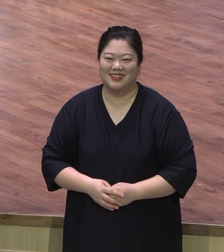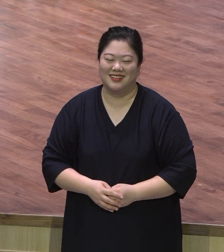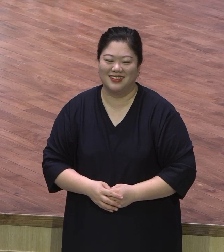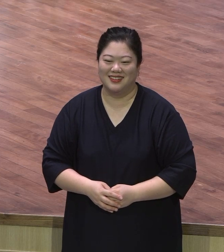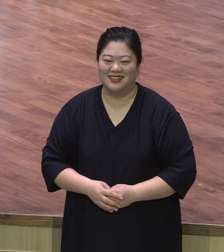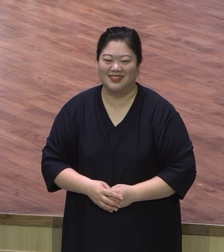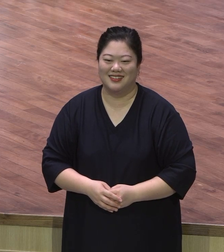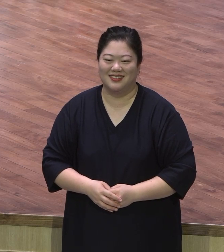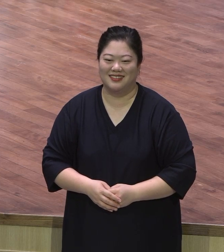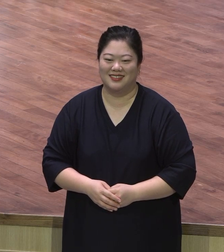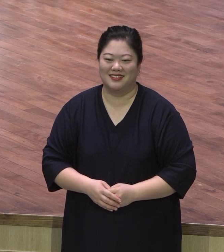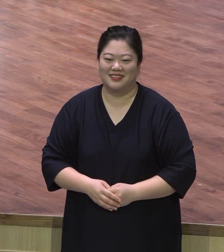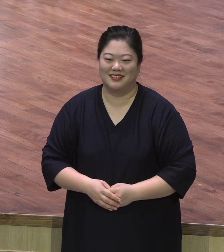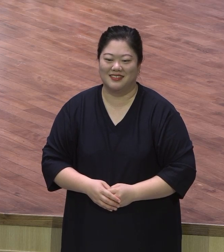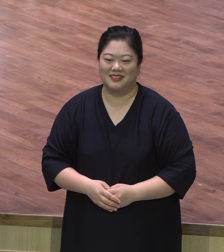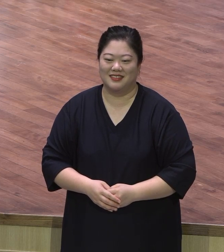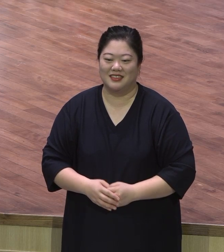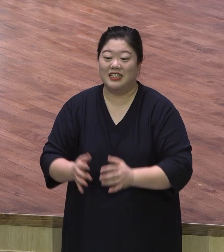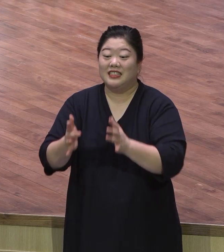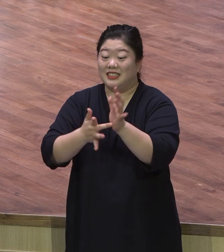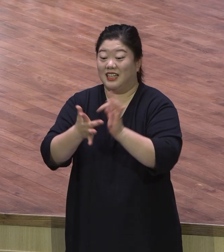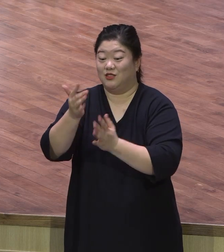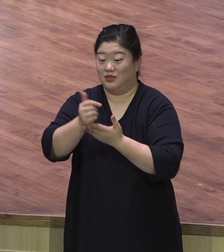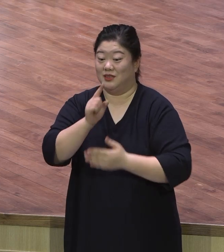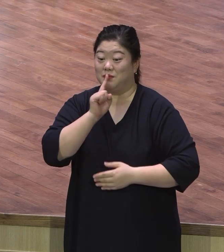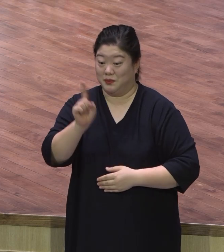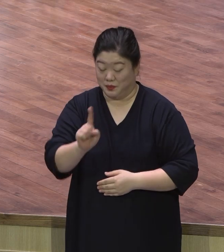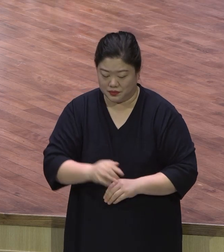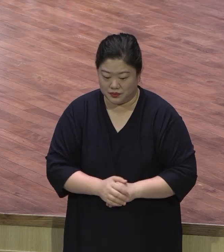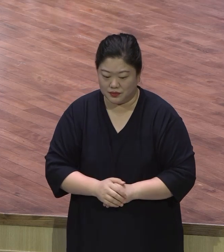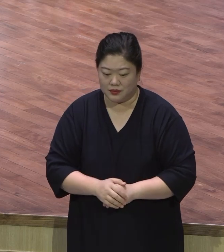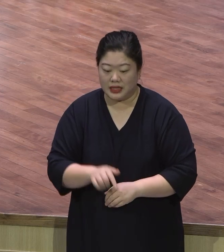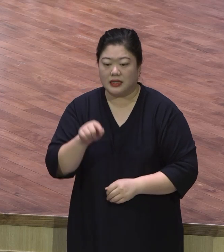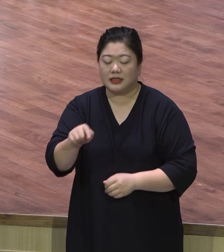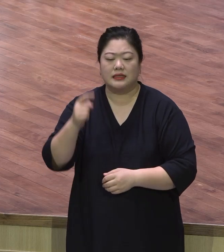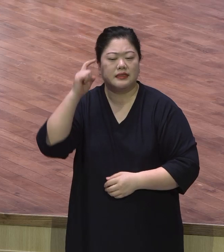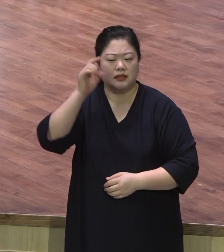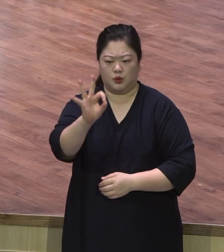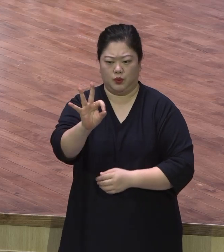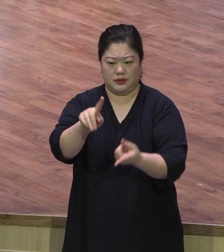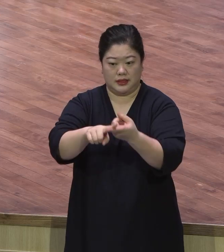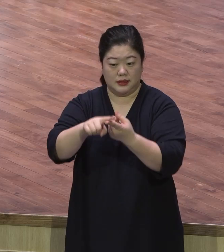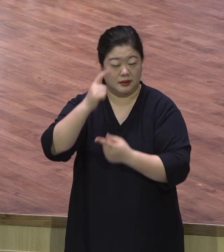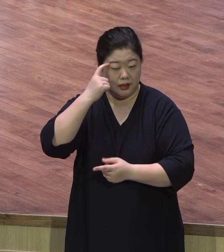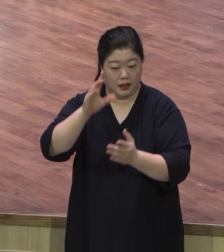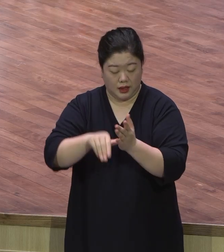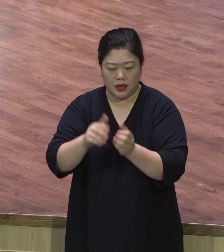예수님께서 말씀하신 이 성경적 물질관의 핵심이에요.